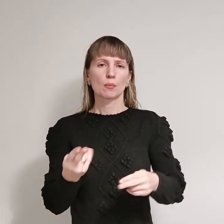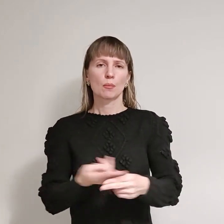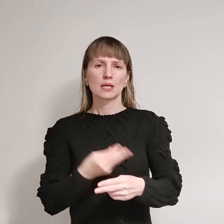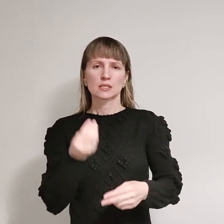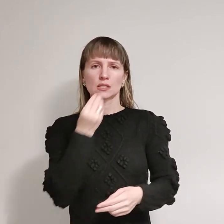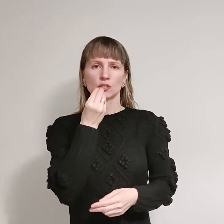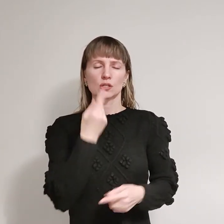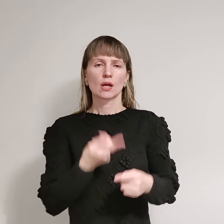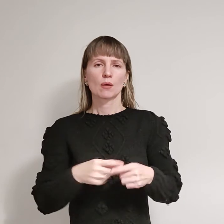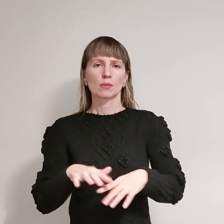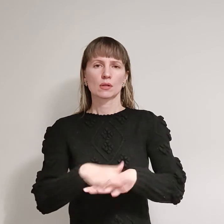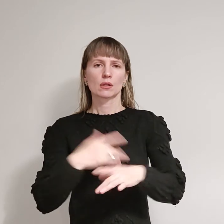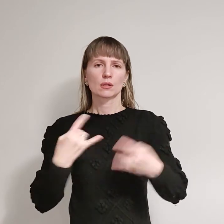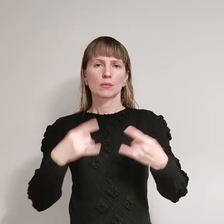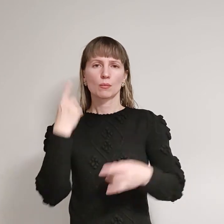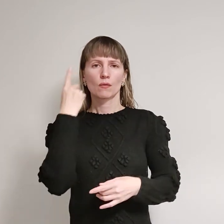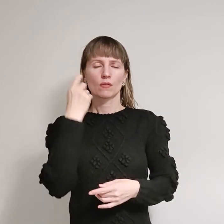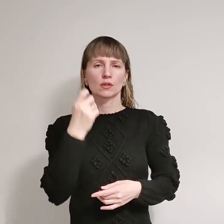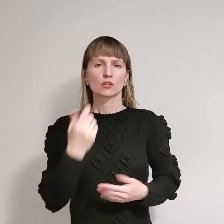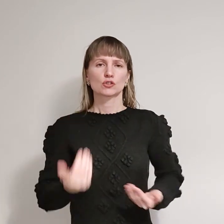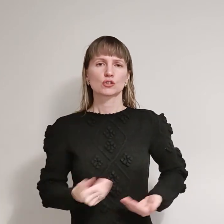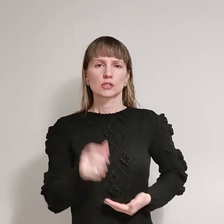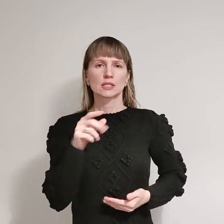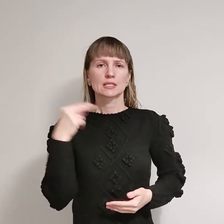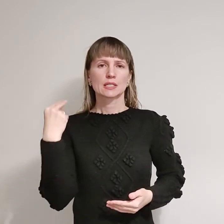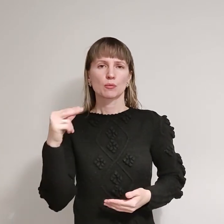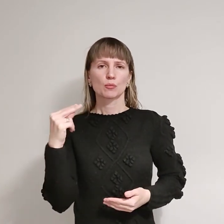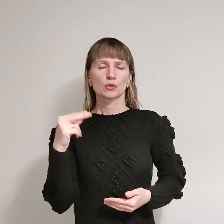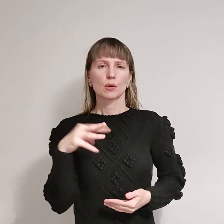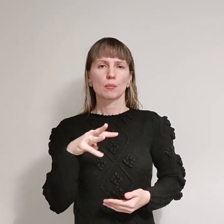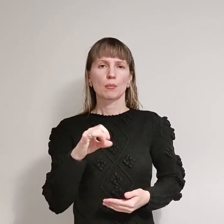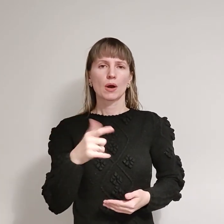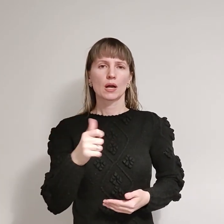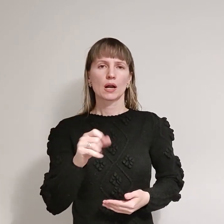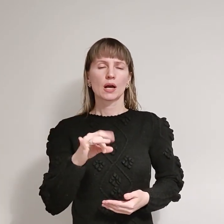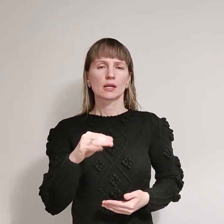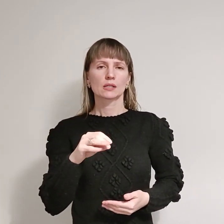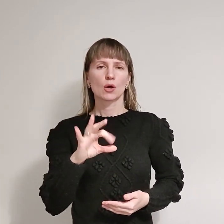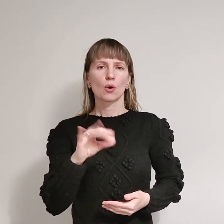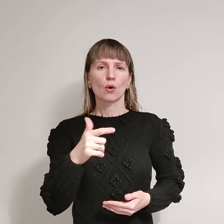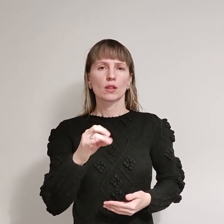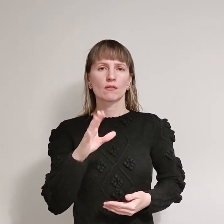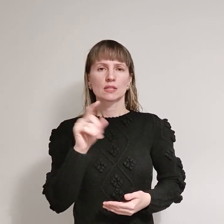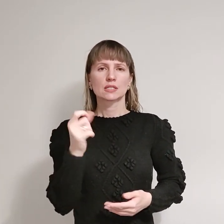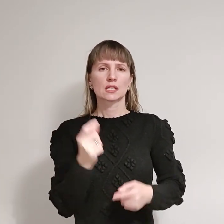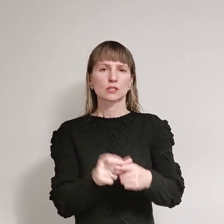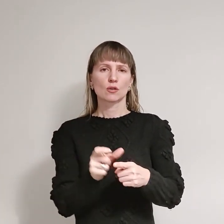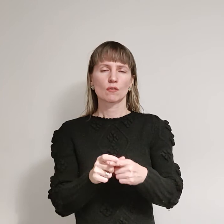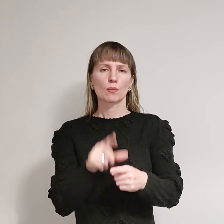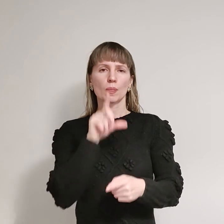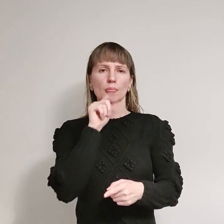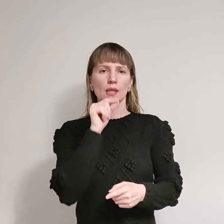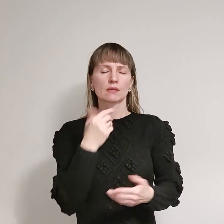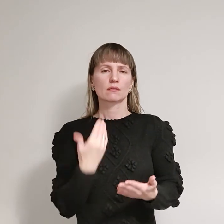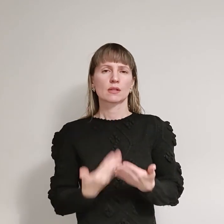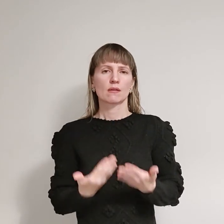Про це Суспільному повідомила жителька Запоріжжя Маргарита Огнева. За її словами, птахів, скоріш за все,